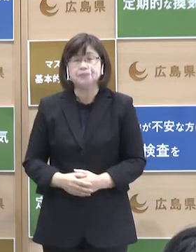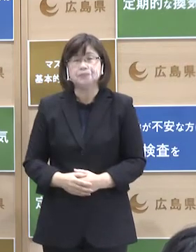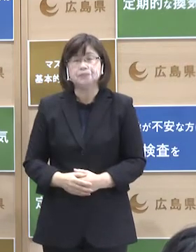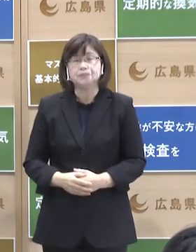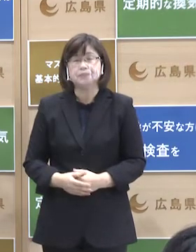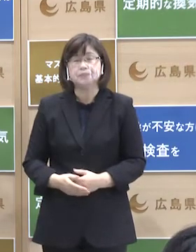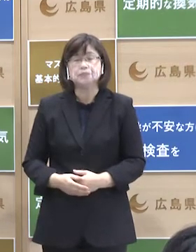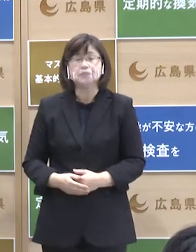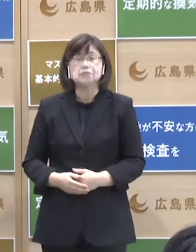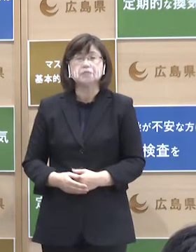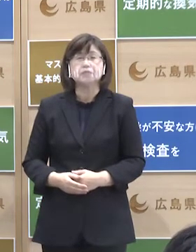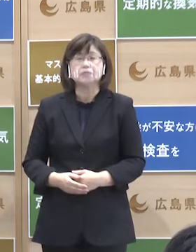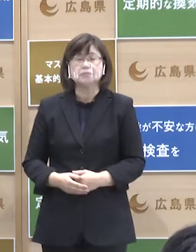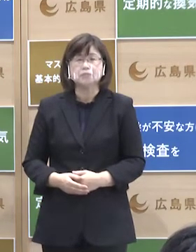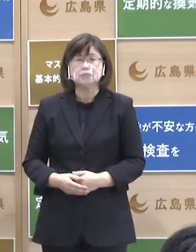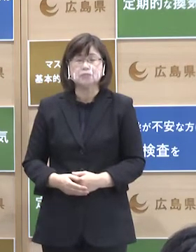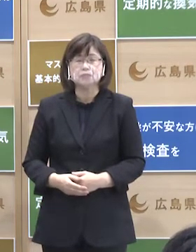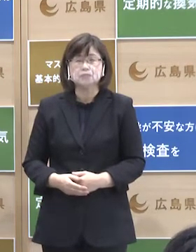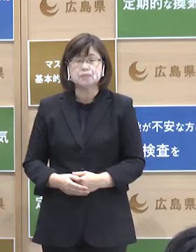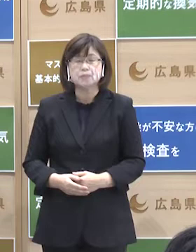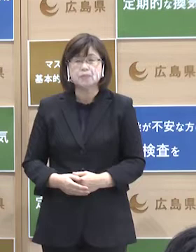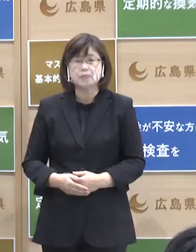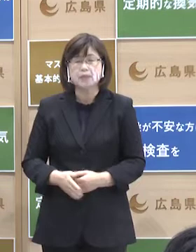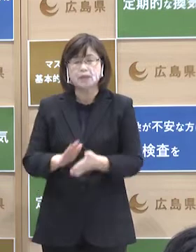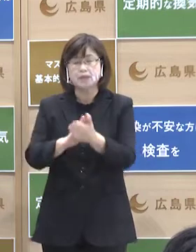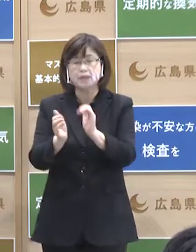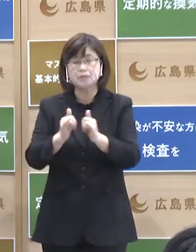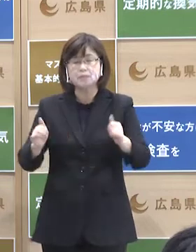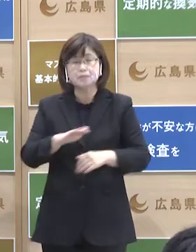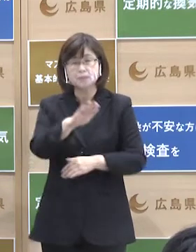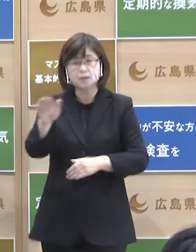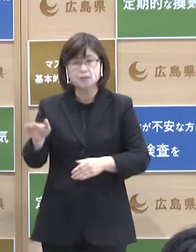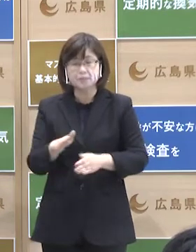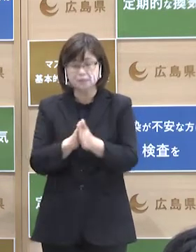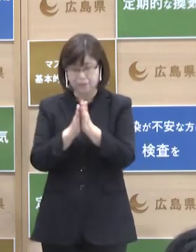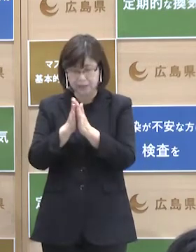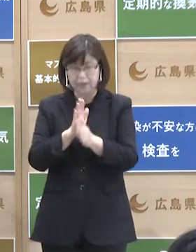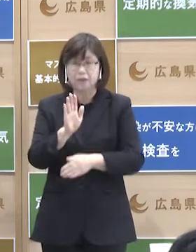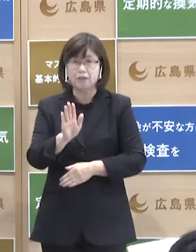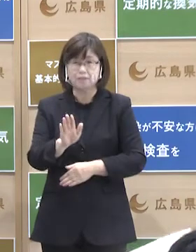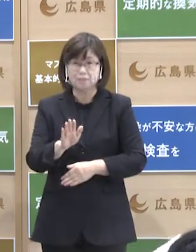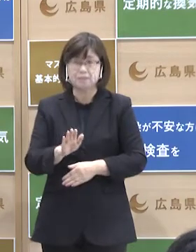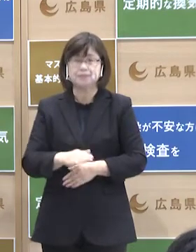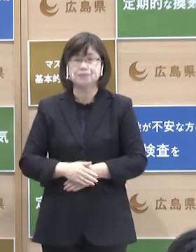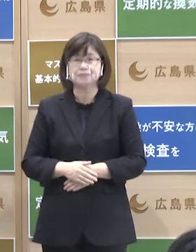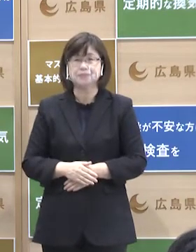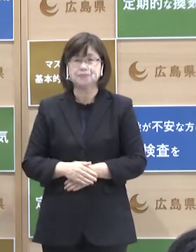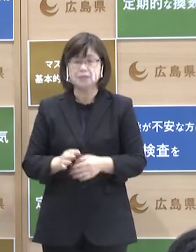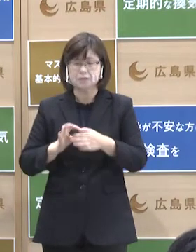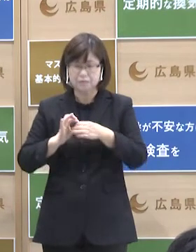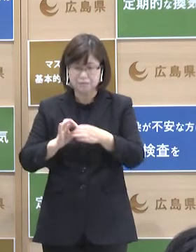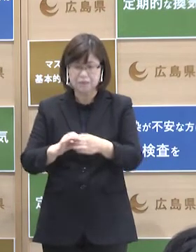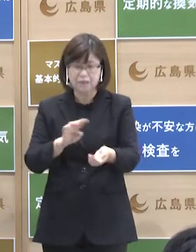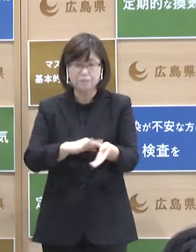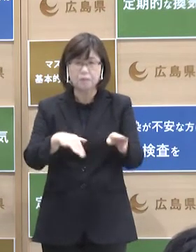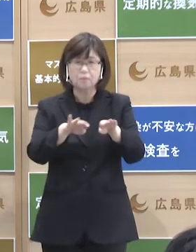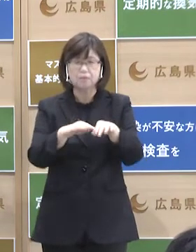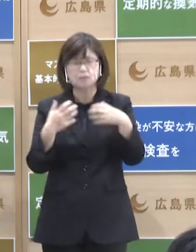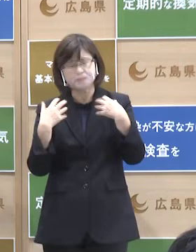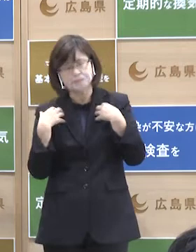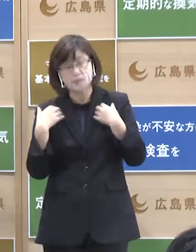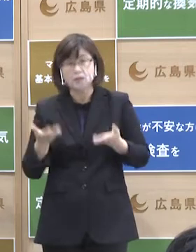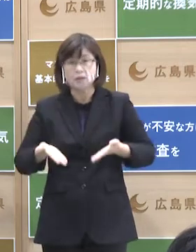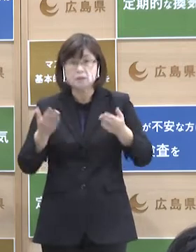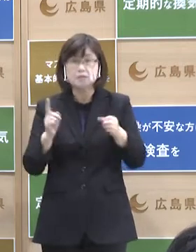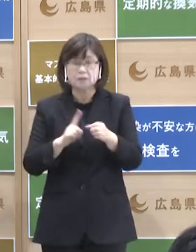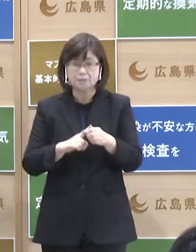で、7ページ改めまして県民の皆様へのお願いとなっております。引き続き医療機関の負荷を軽減しながら、必要な